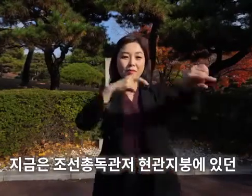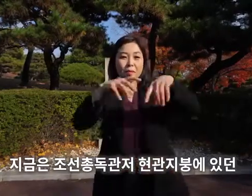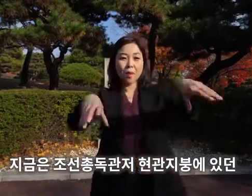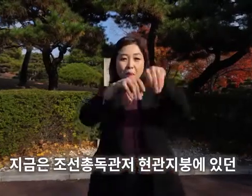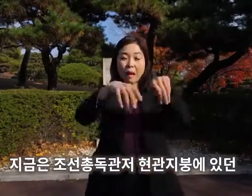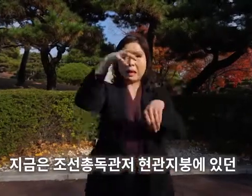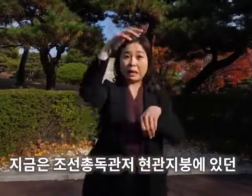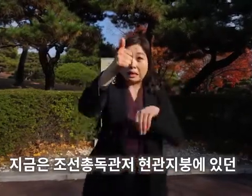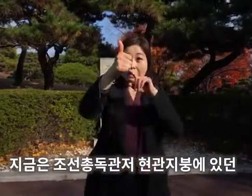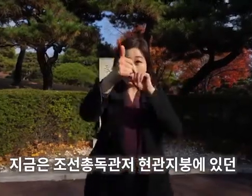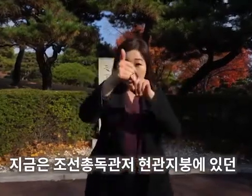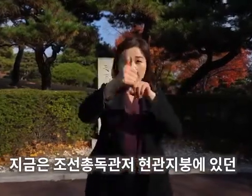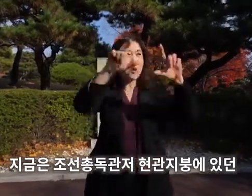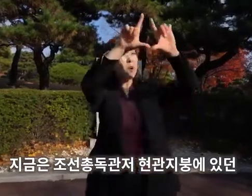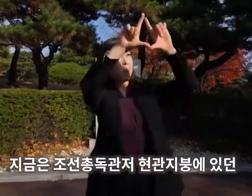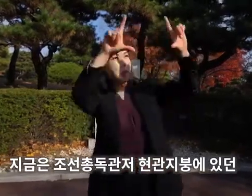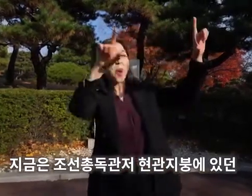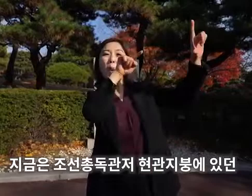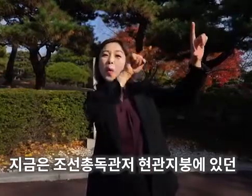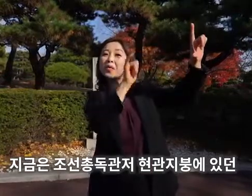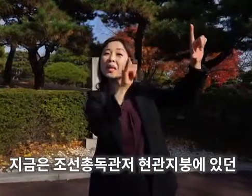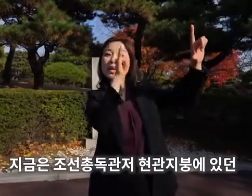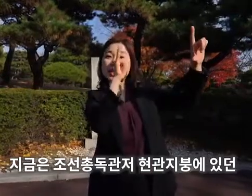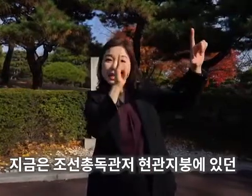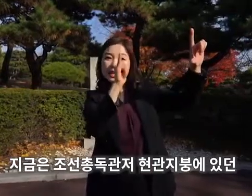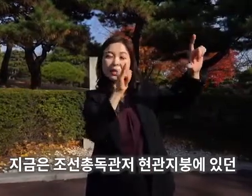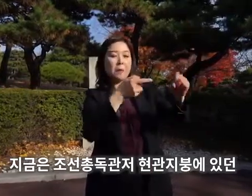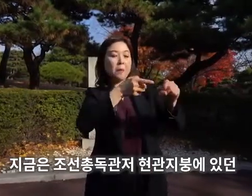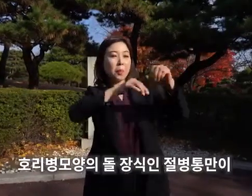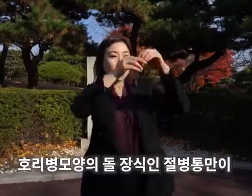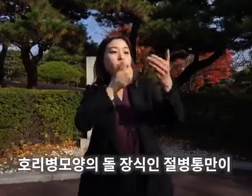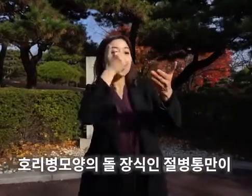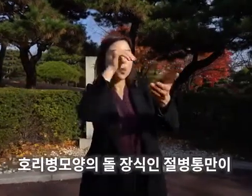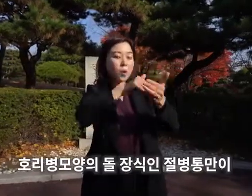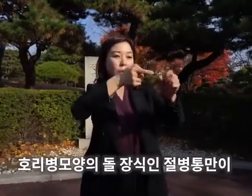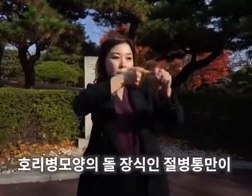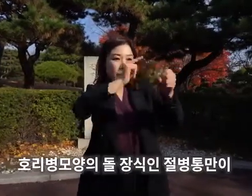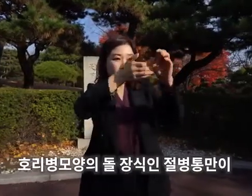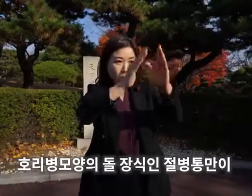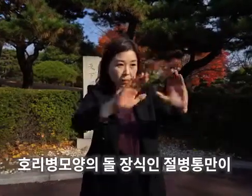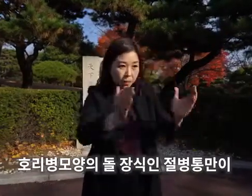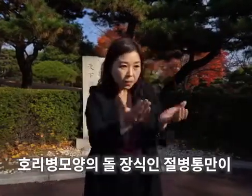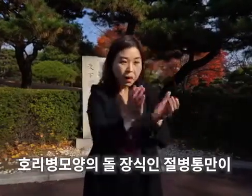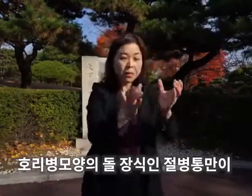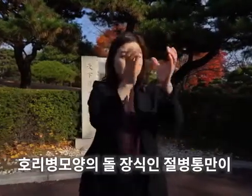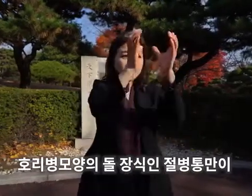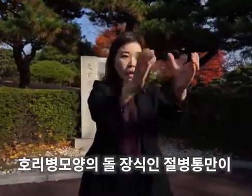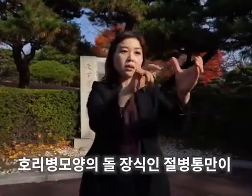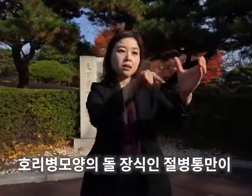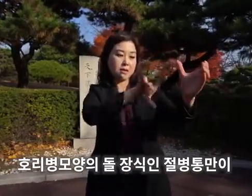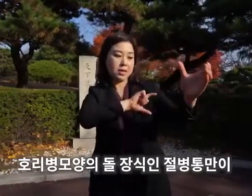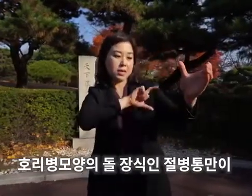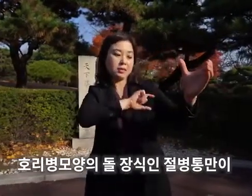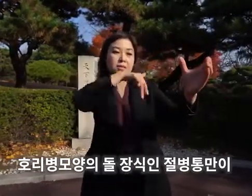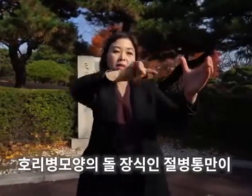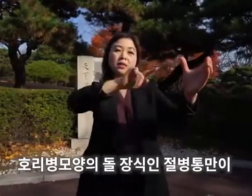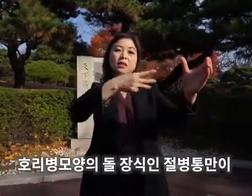지금은 조선 총독 관저 현관 지붕에 있던 호리병 모양의 돌 장식인